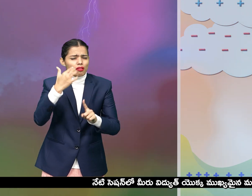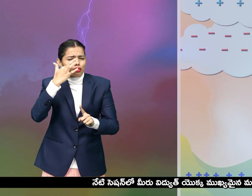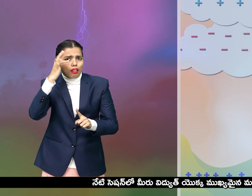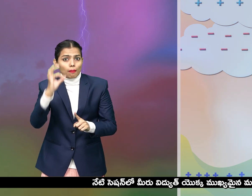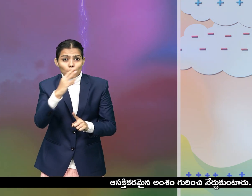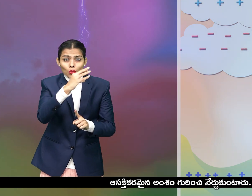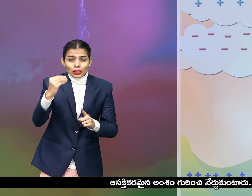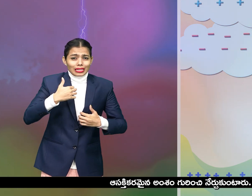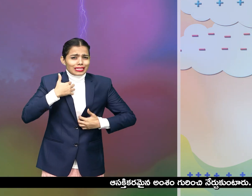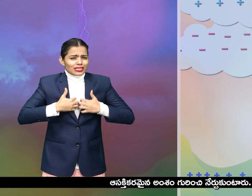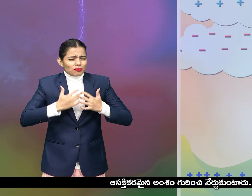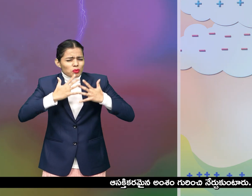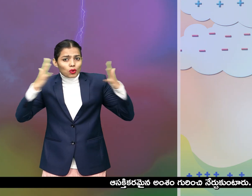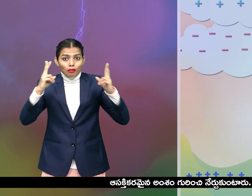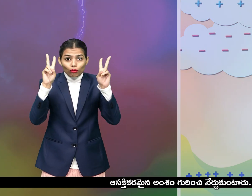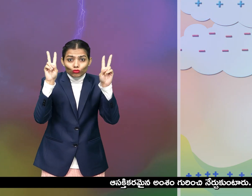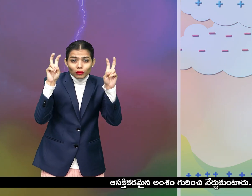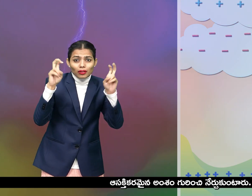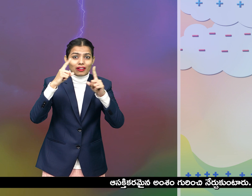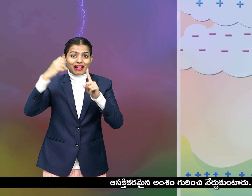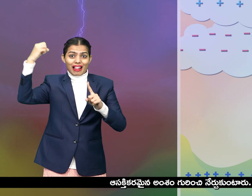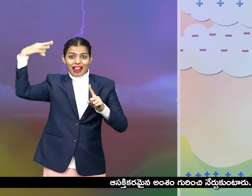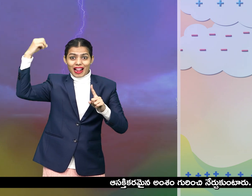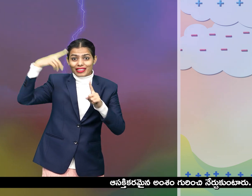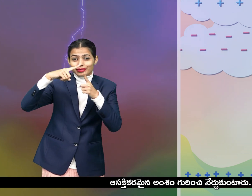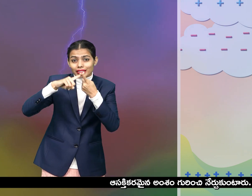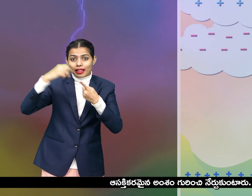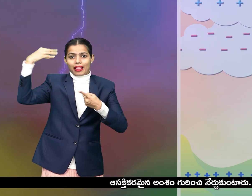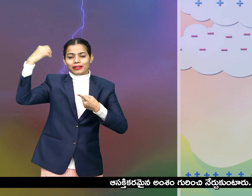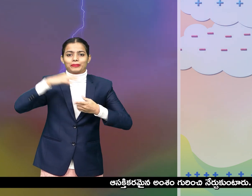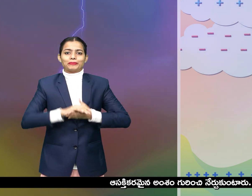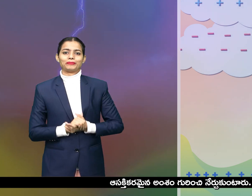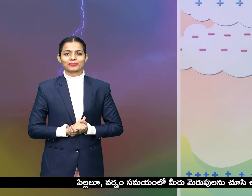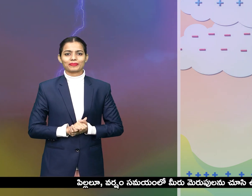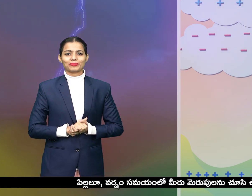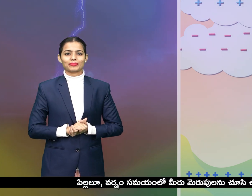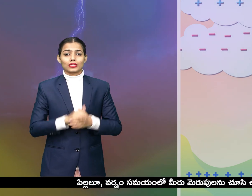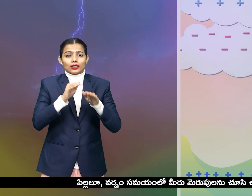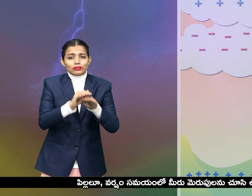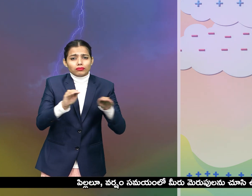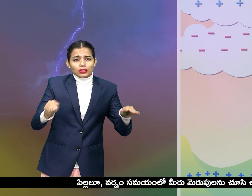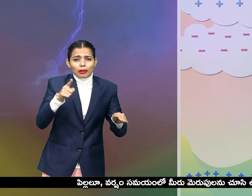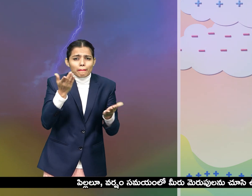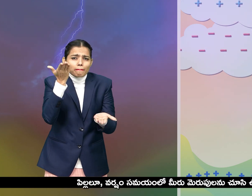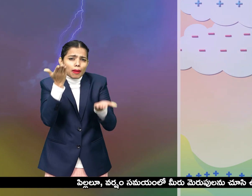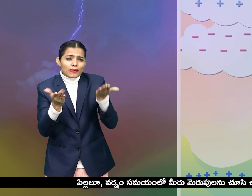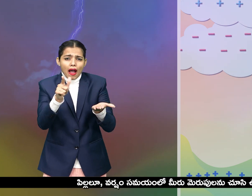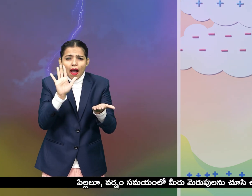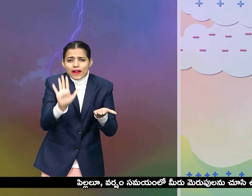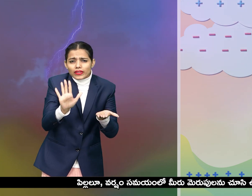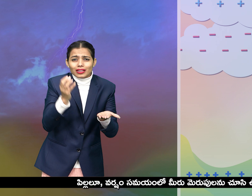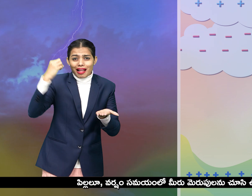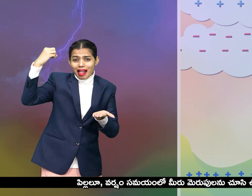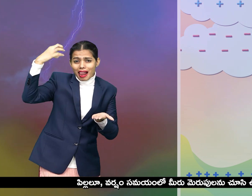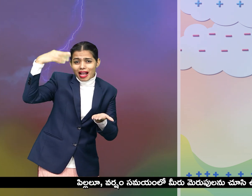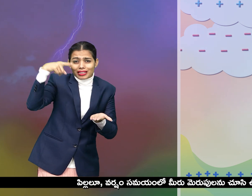ముఖ్యమైన మరియు ఆసక్తికరమైన అంశం గురించి నేర్చుకుంటారు. పిల్లలు, వర్షం సమయంలో